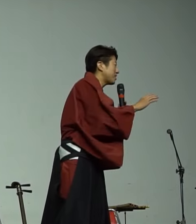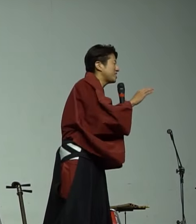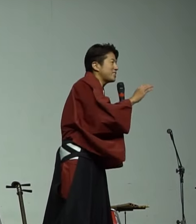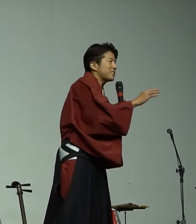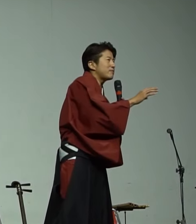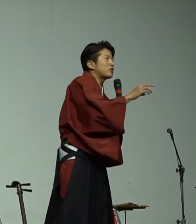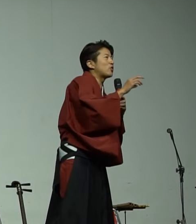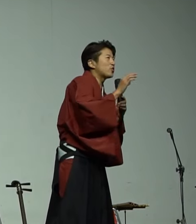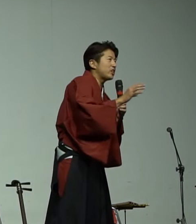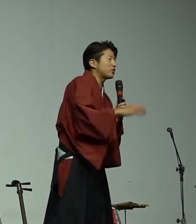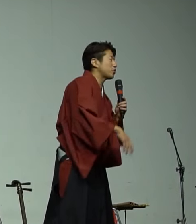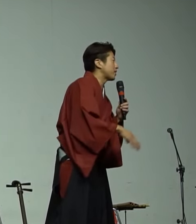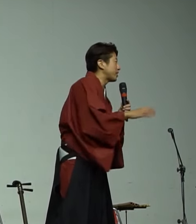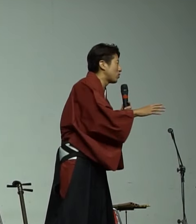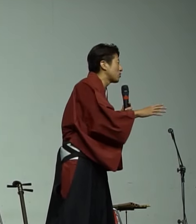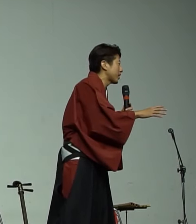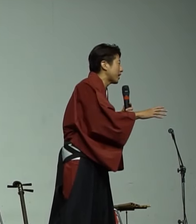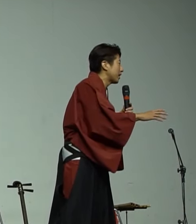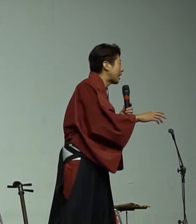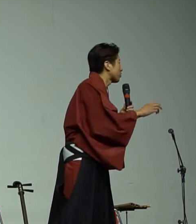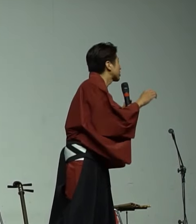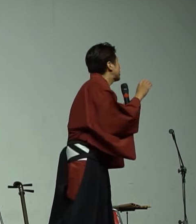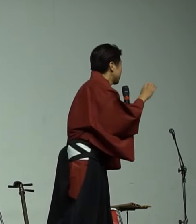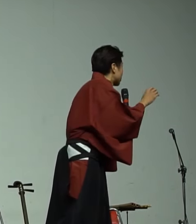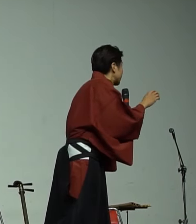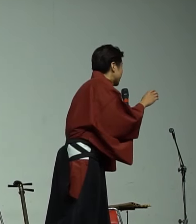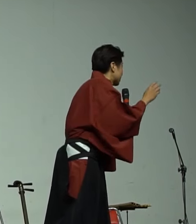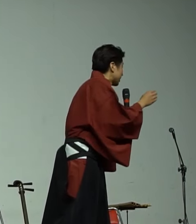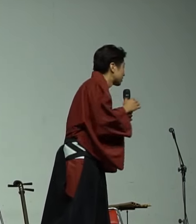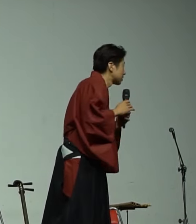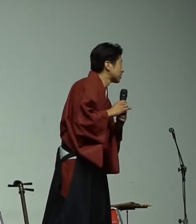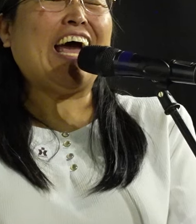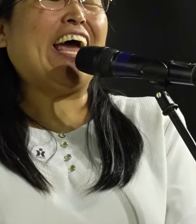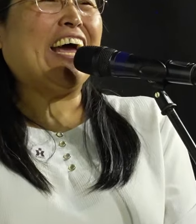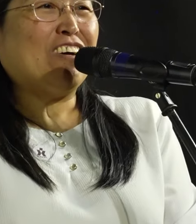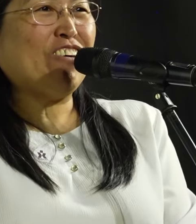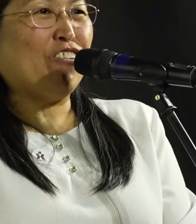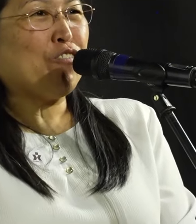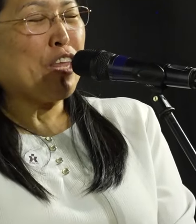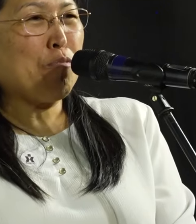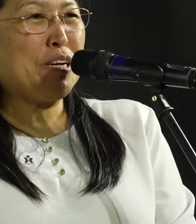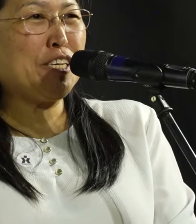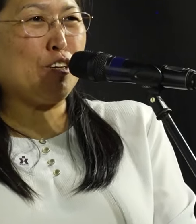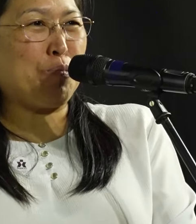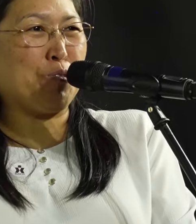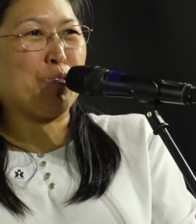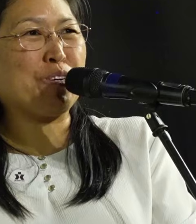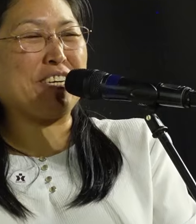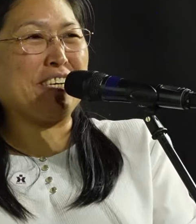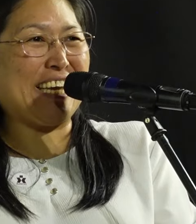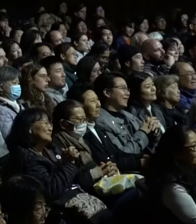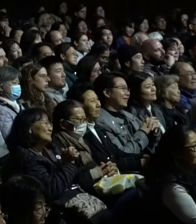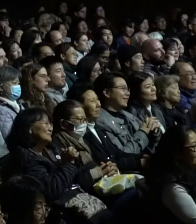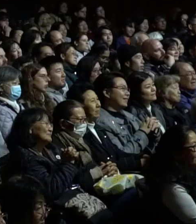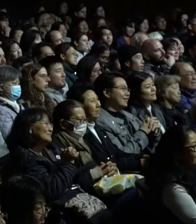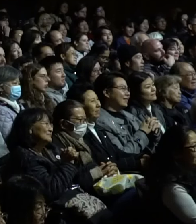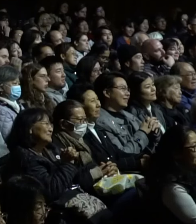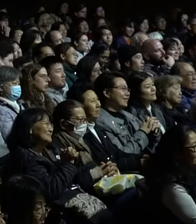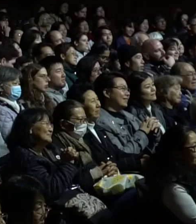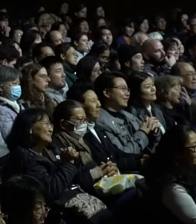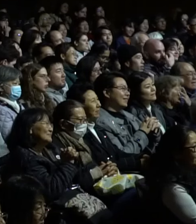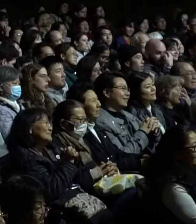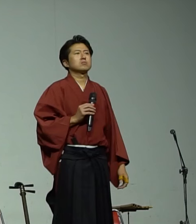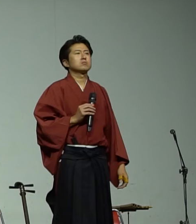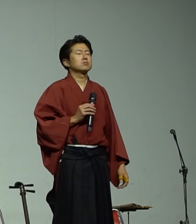ちなみに銀三郎の銀というのは日本語で銀の意味です。はい。 Bom, a princípio, o銀do 銀